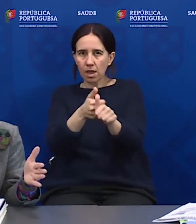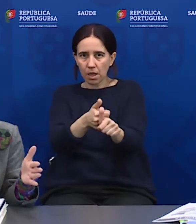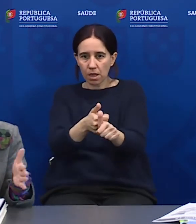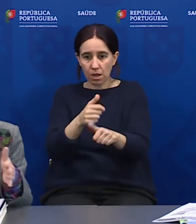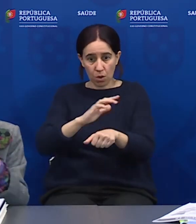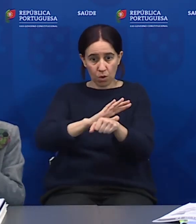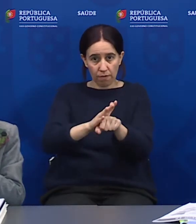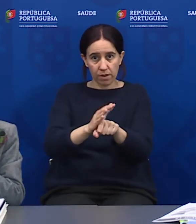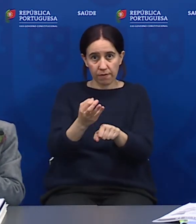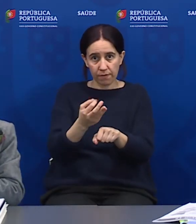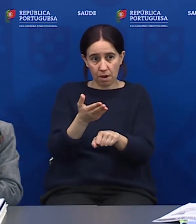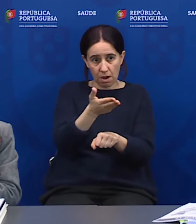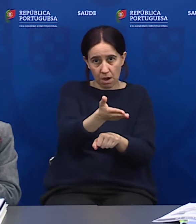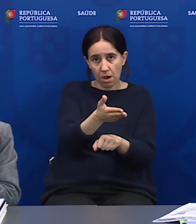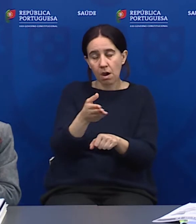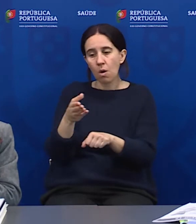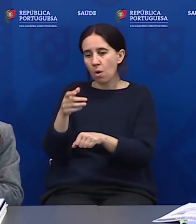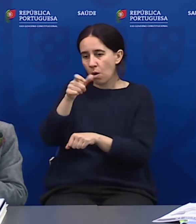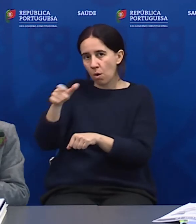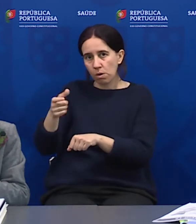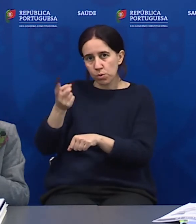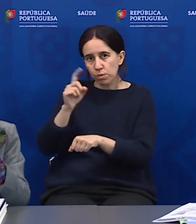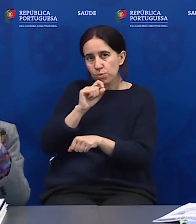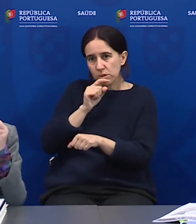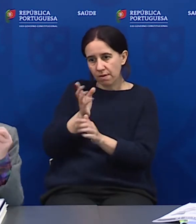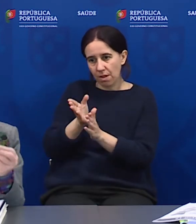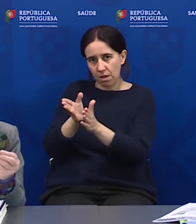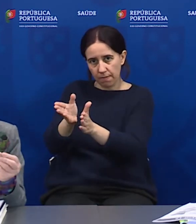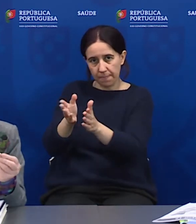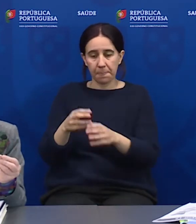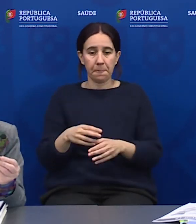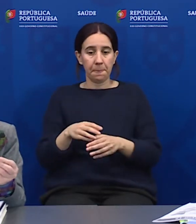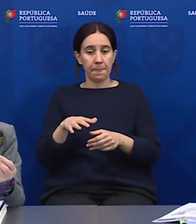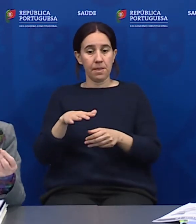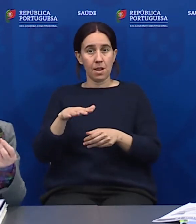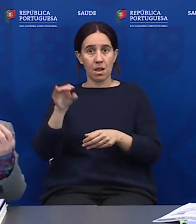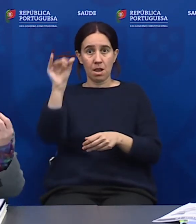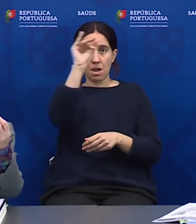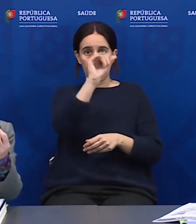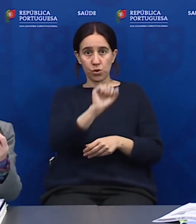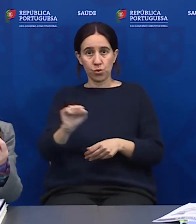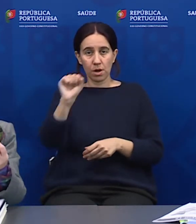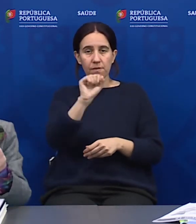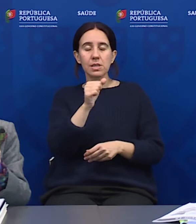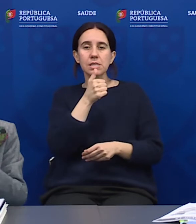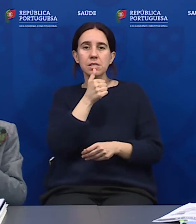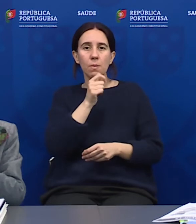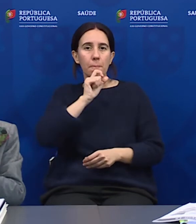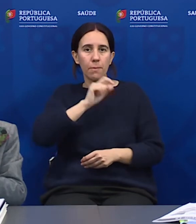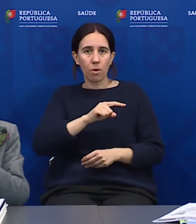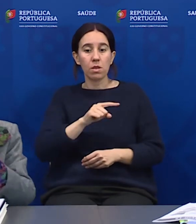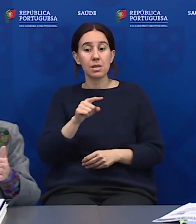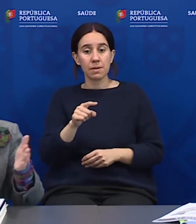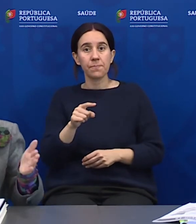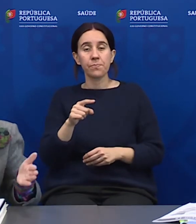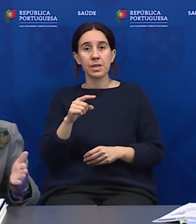ser Covid e para as pessoas que poderão não ser. Numa determinada área geográfica, podem decidir que, em vez de